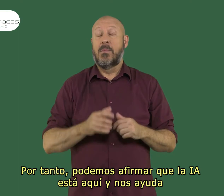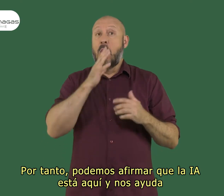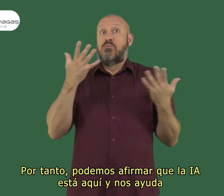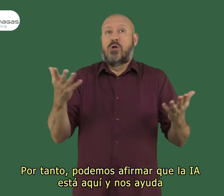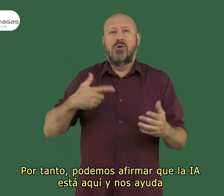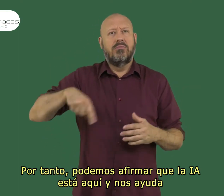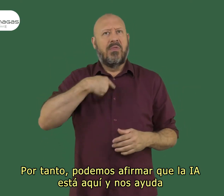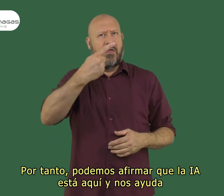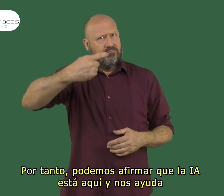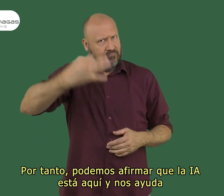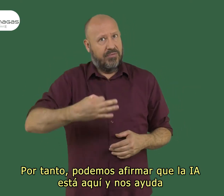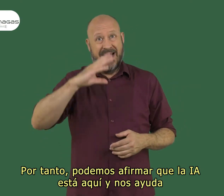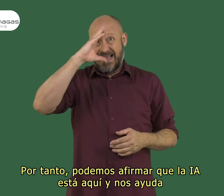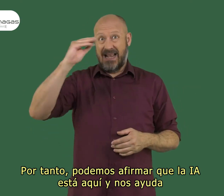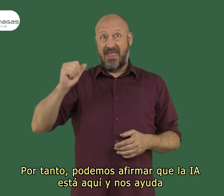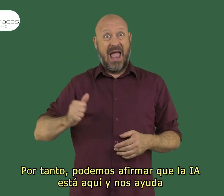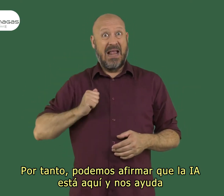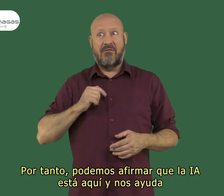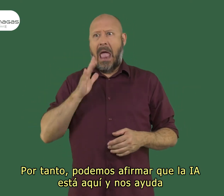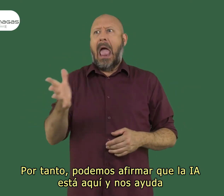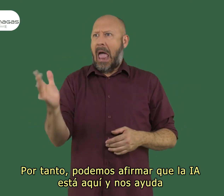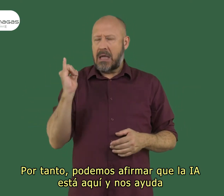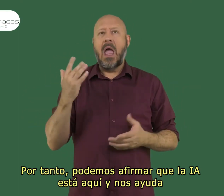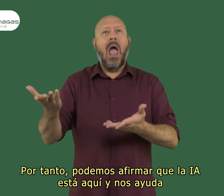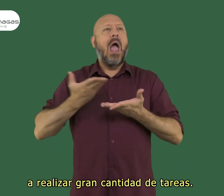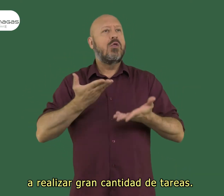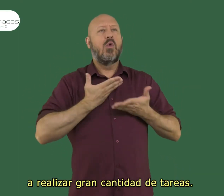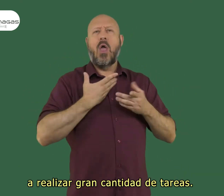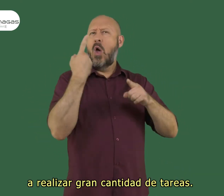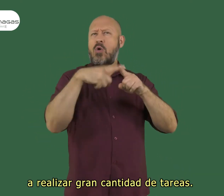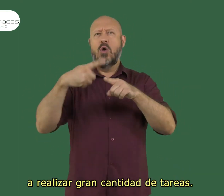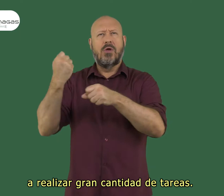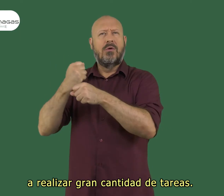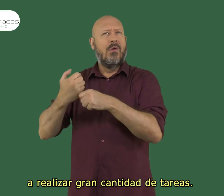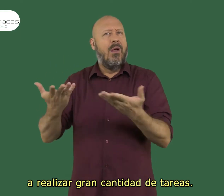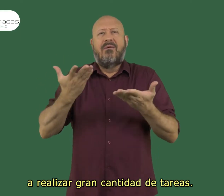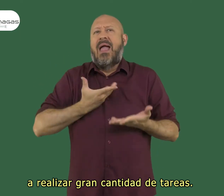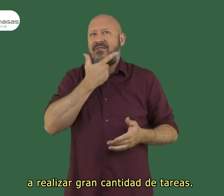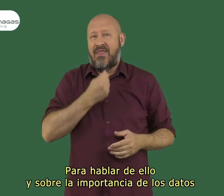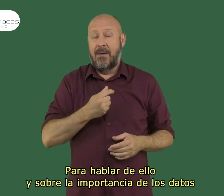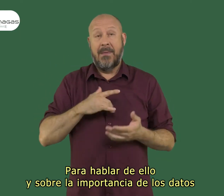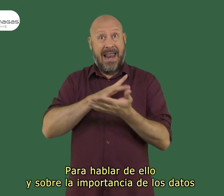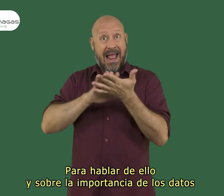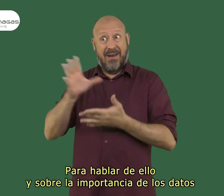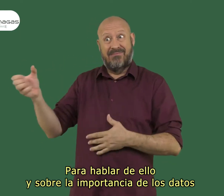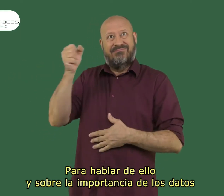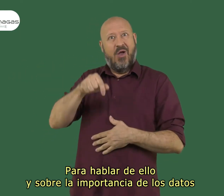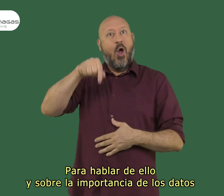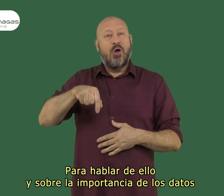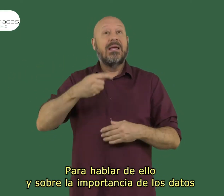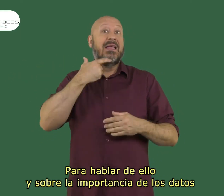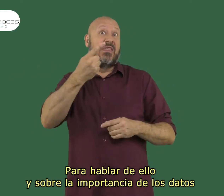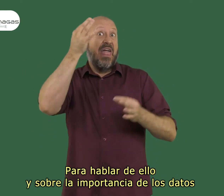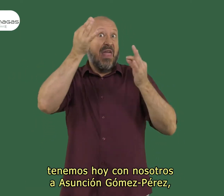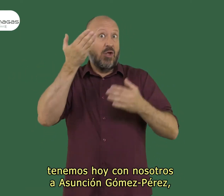Por tanto, podemos afirmar que la inteligencia artificial está aquí y nos ayuda a realizar gran cantidad de tareas. Para hablar de ello y sobre la importancia